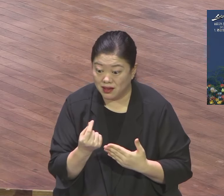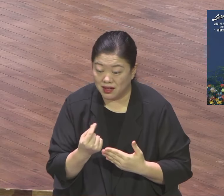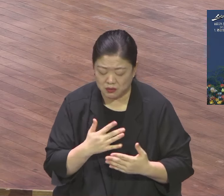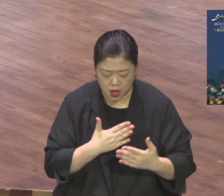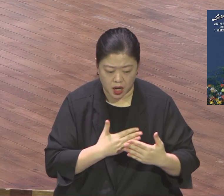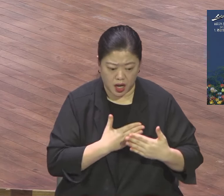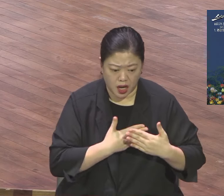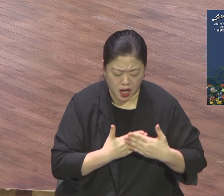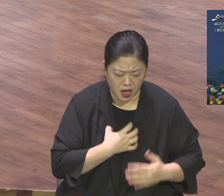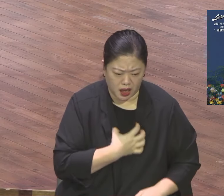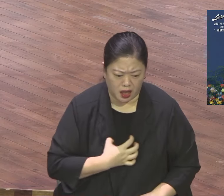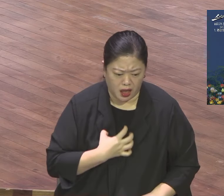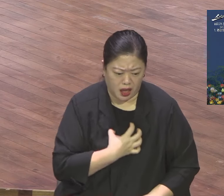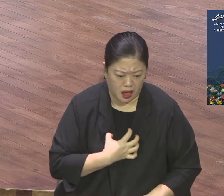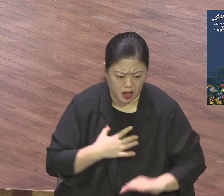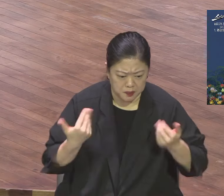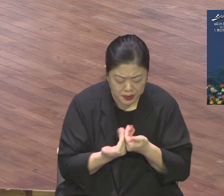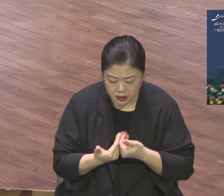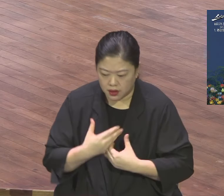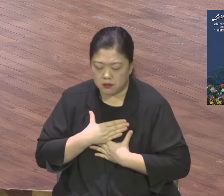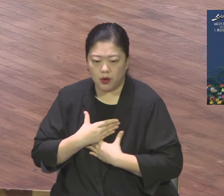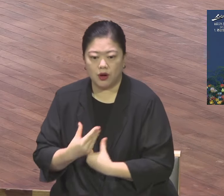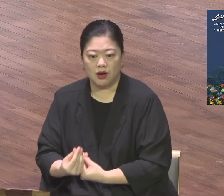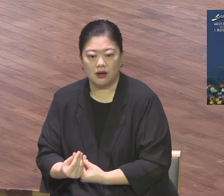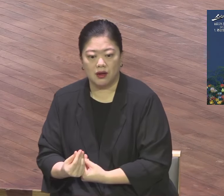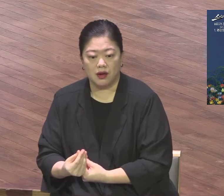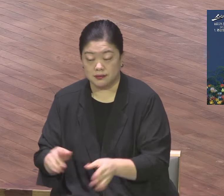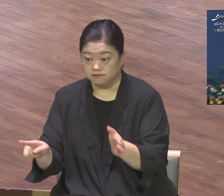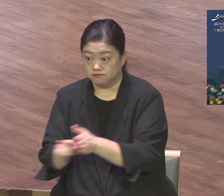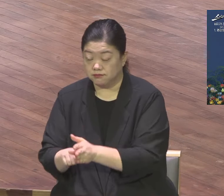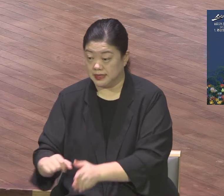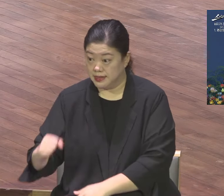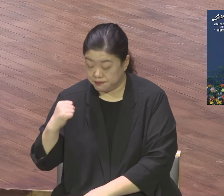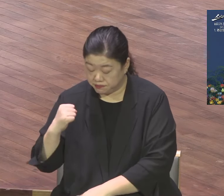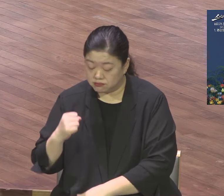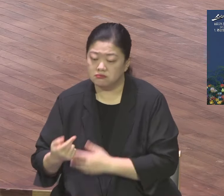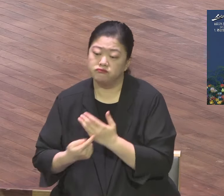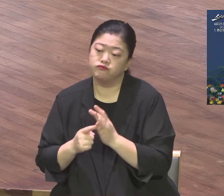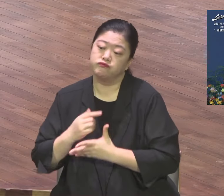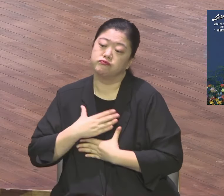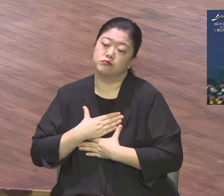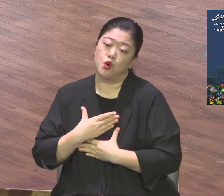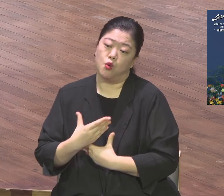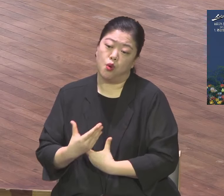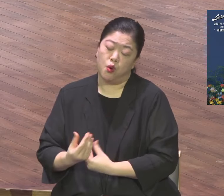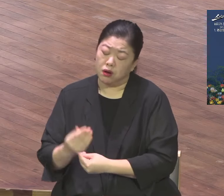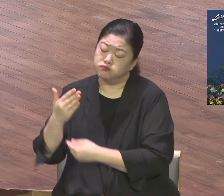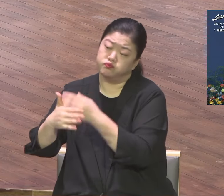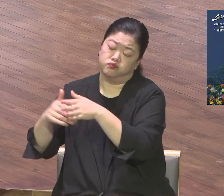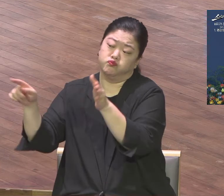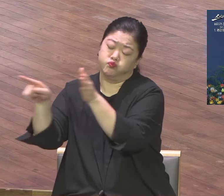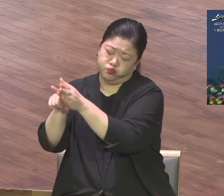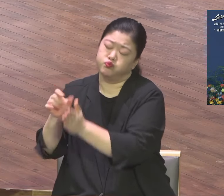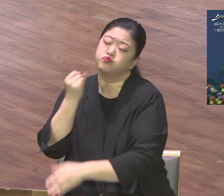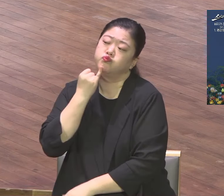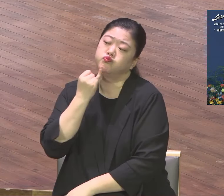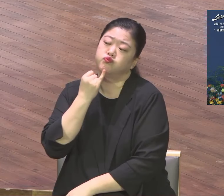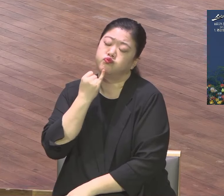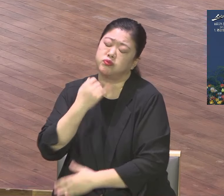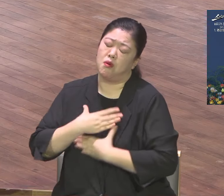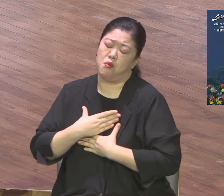흔들리니 불안한 것입니다. 심지가 견고한 사람은 평강입니다. 평강하고 평강하도록 지키시리니